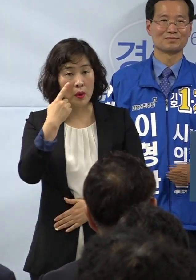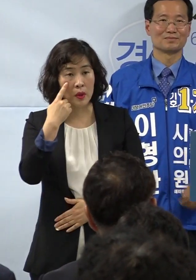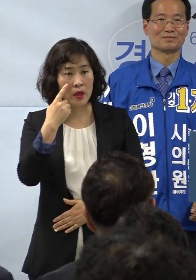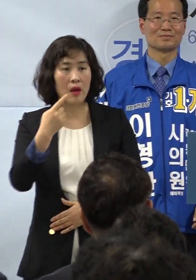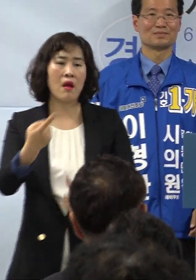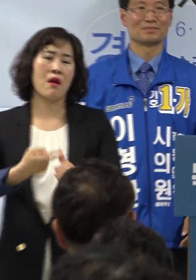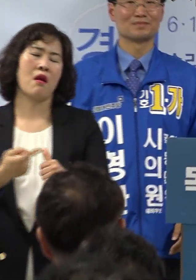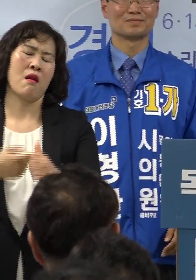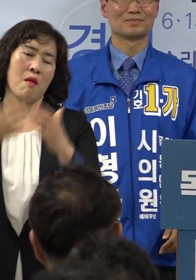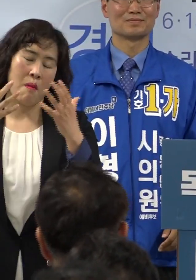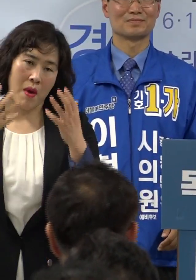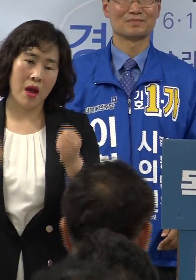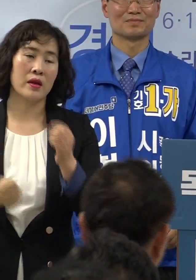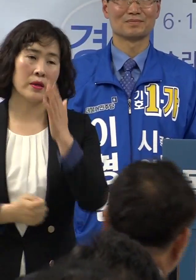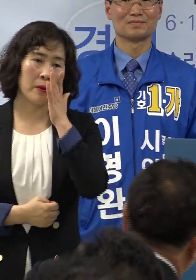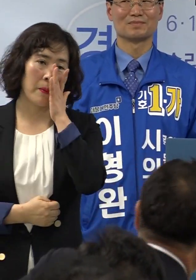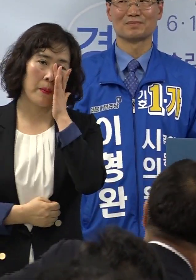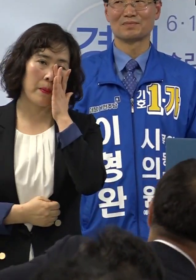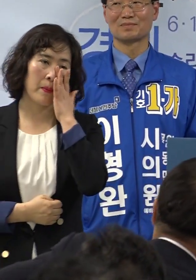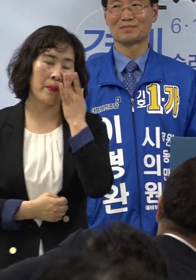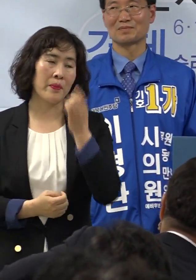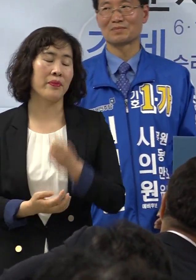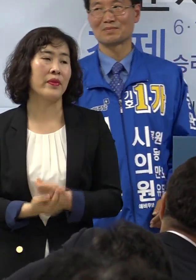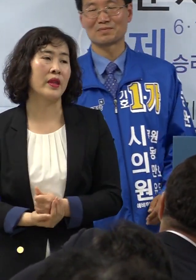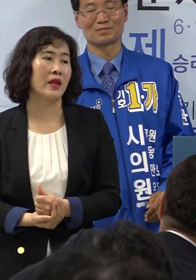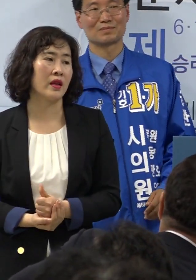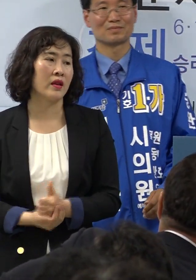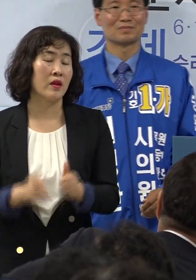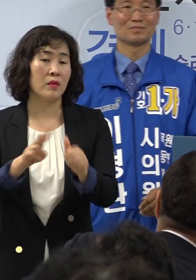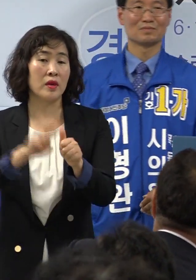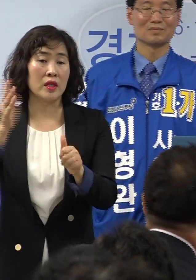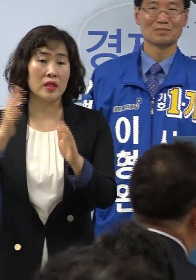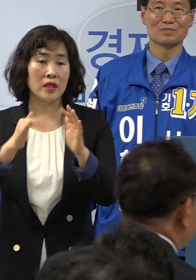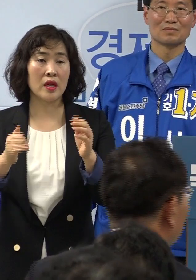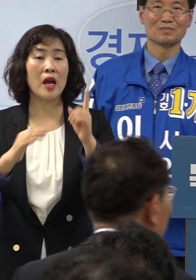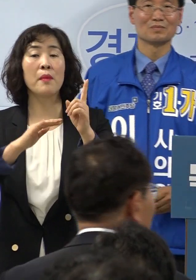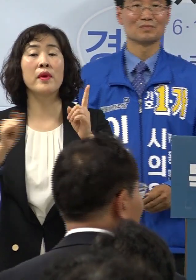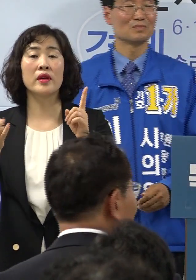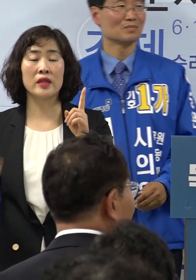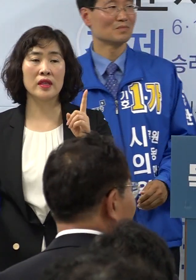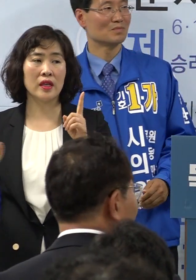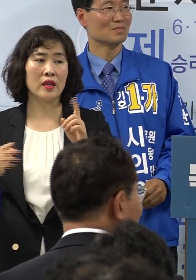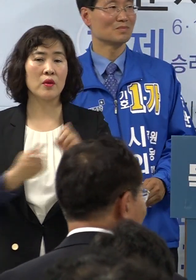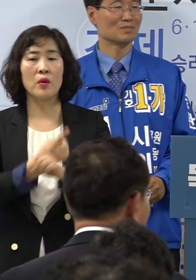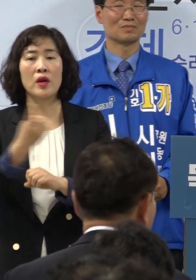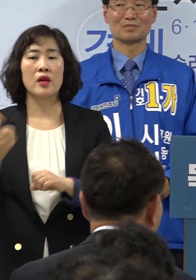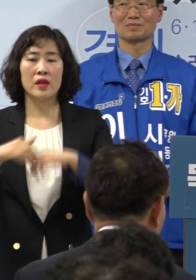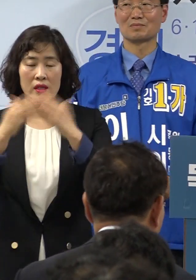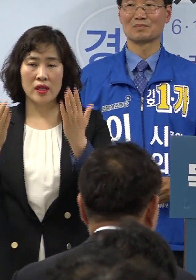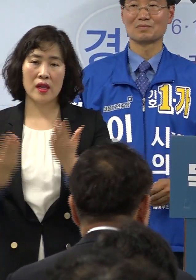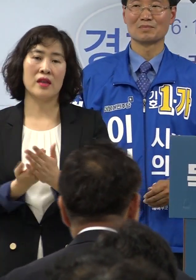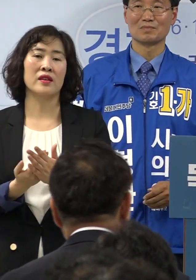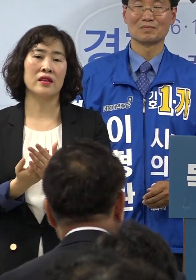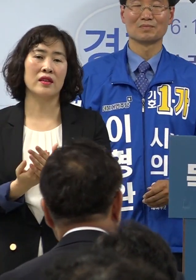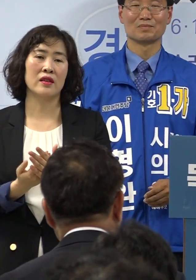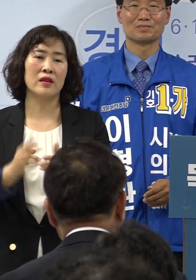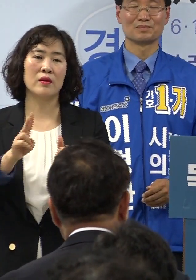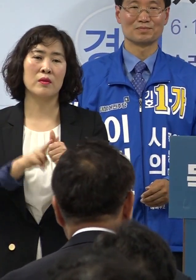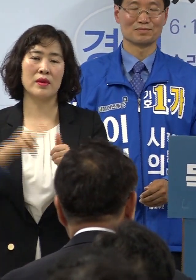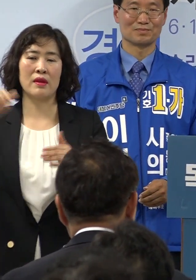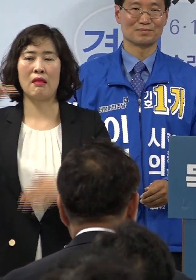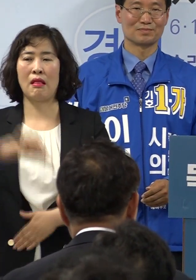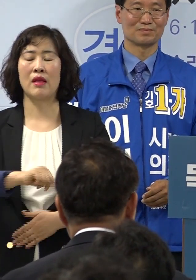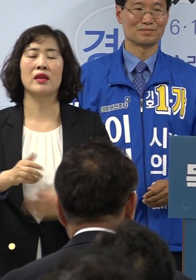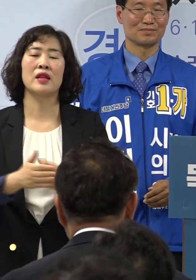욕을 많이 먹게 되더라고요. 후보 되신 분은 한 사람이고 나머지 분들은 후보가 안